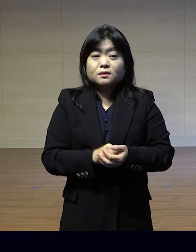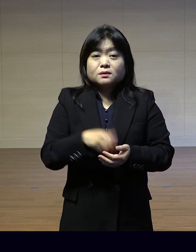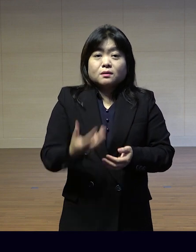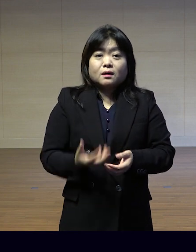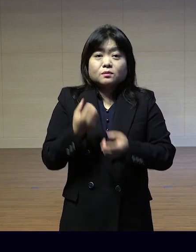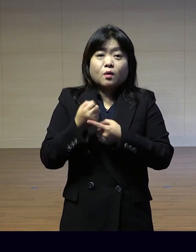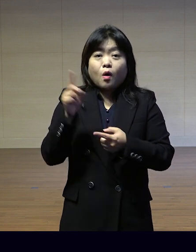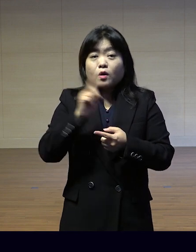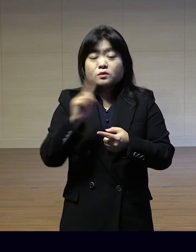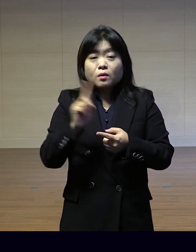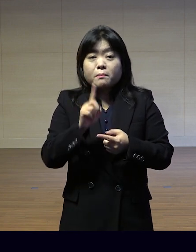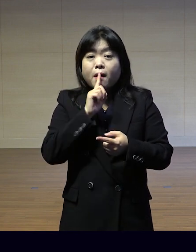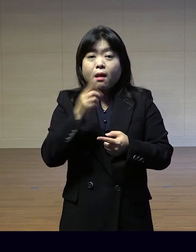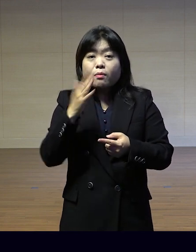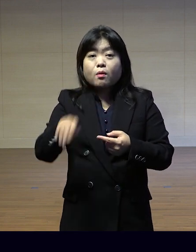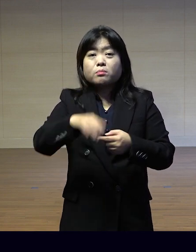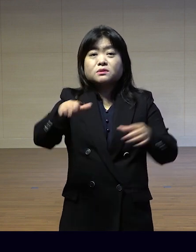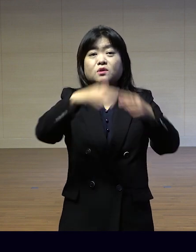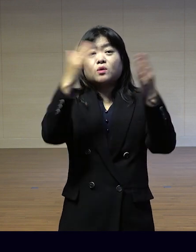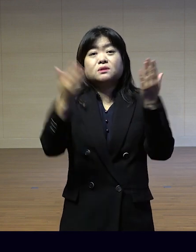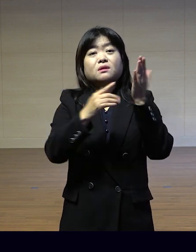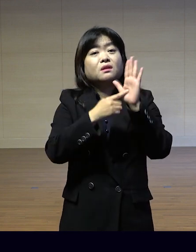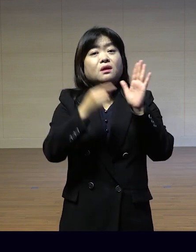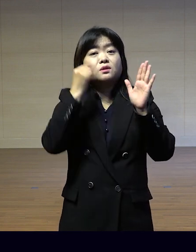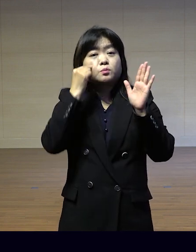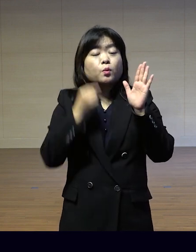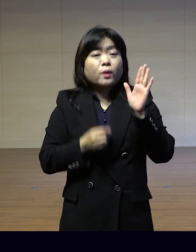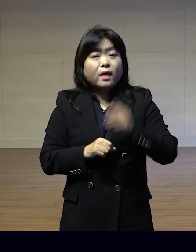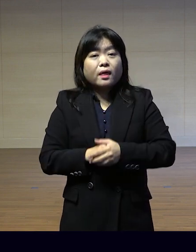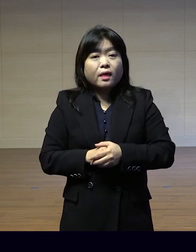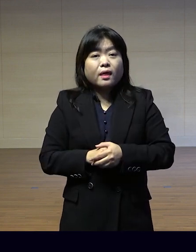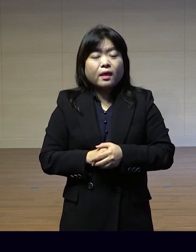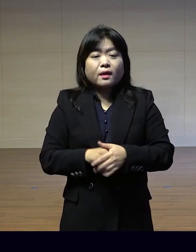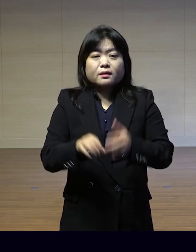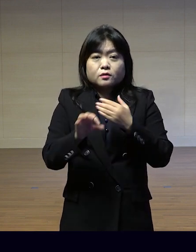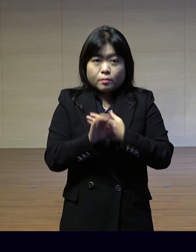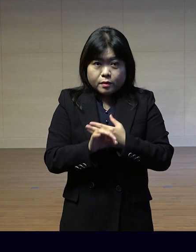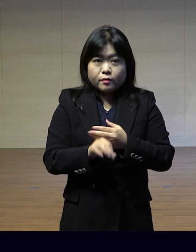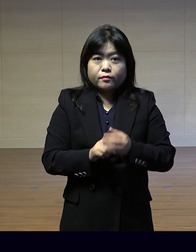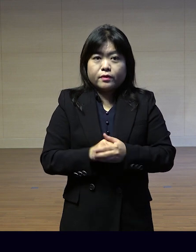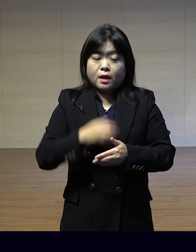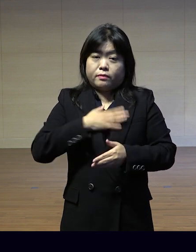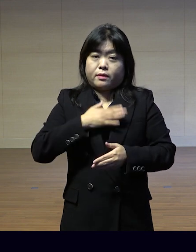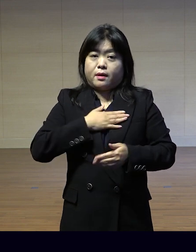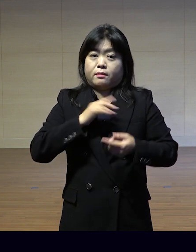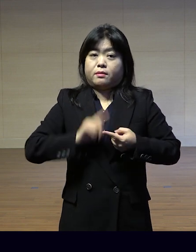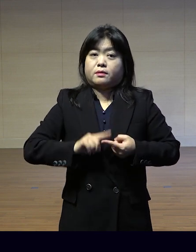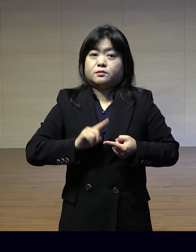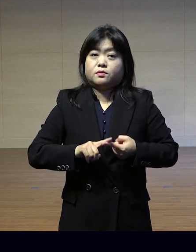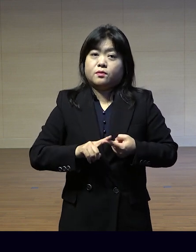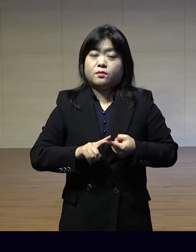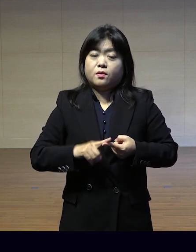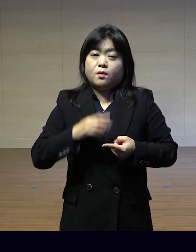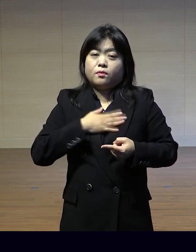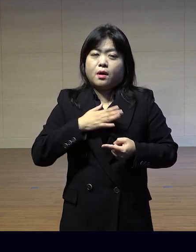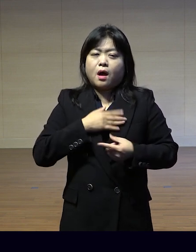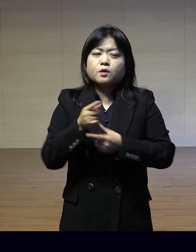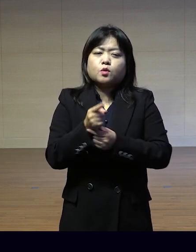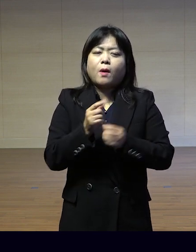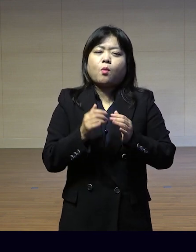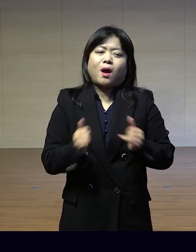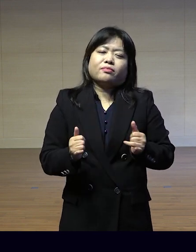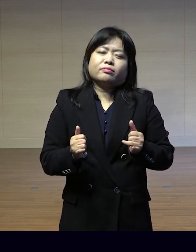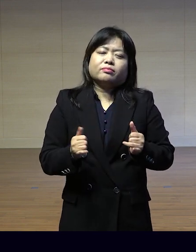어떤 짓을 하더라도 여러분 전체를 나타내지 못하거든요. 그러면 나에 대해서 내가